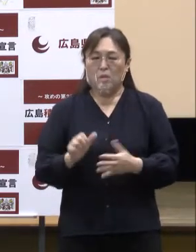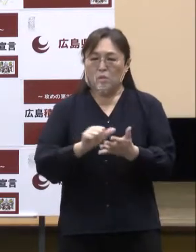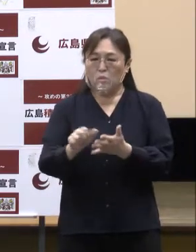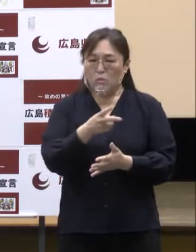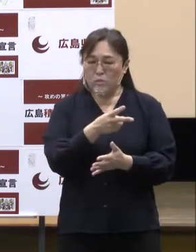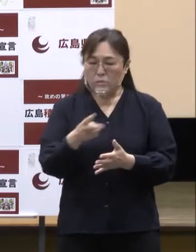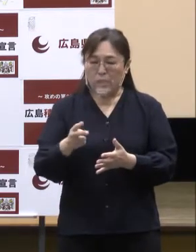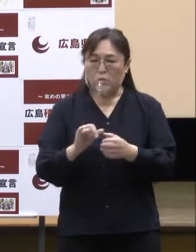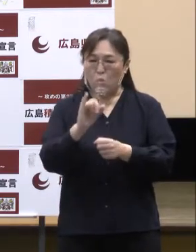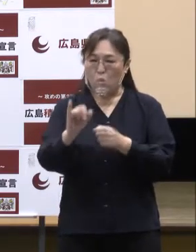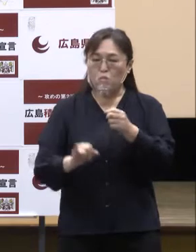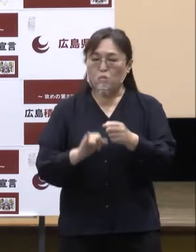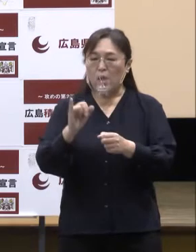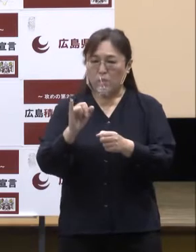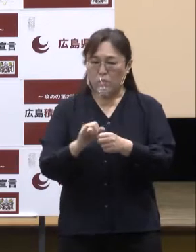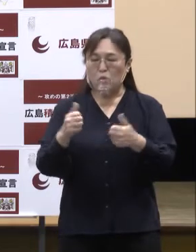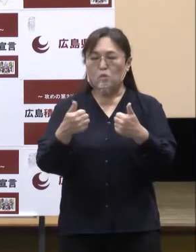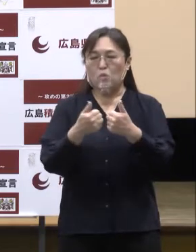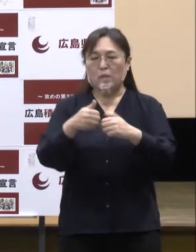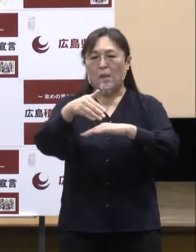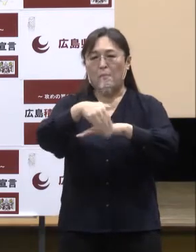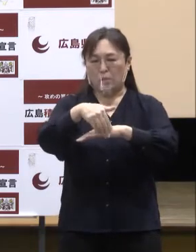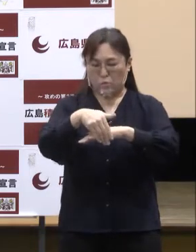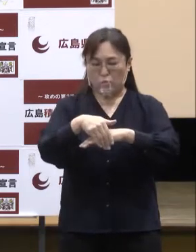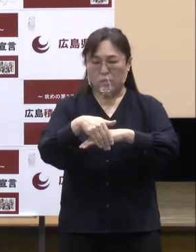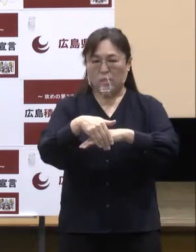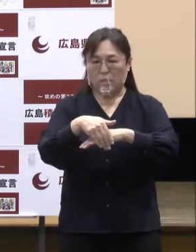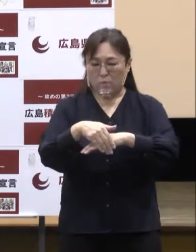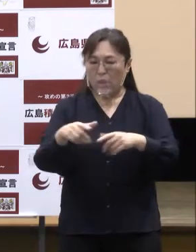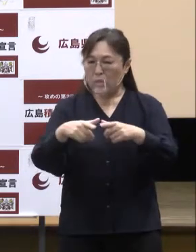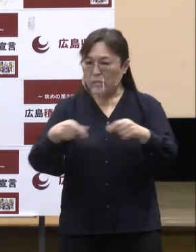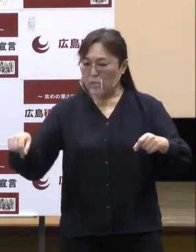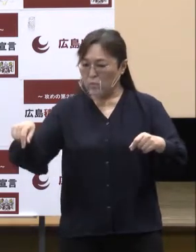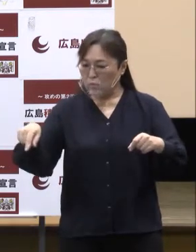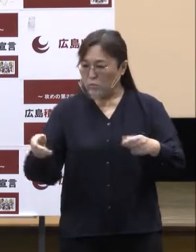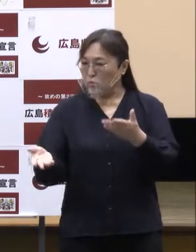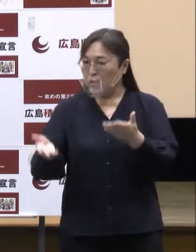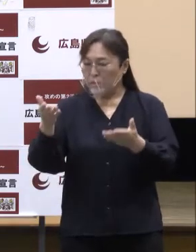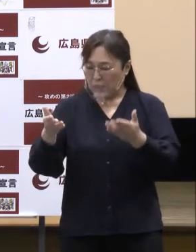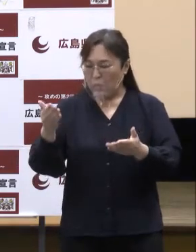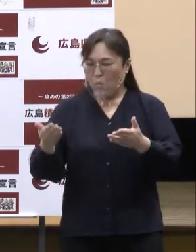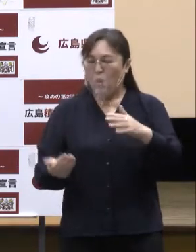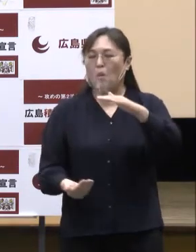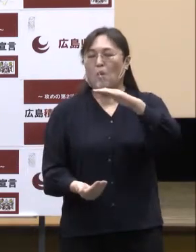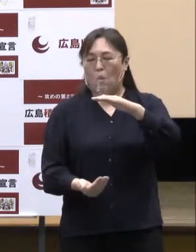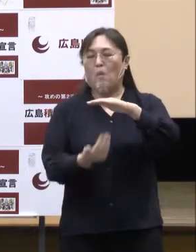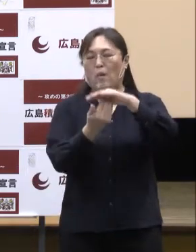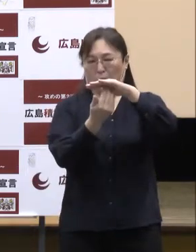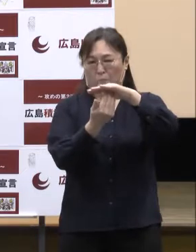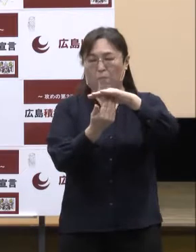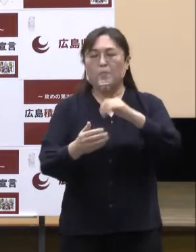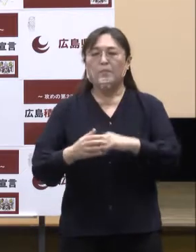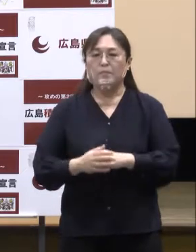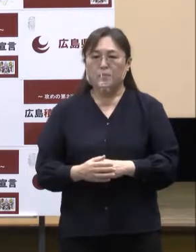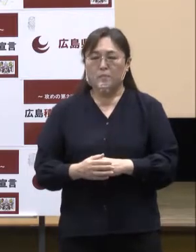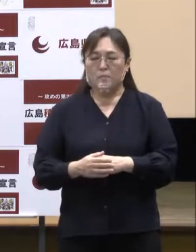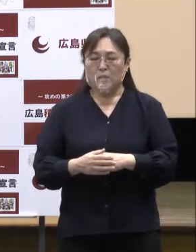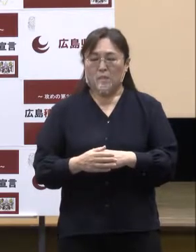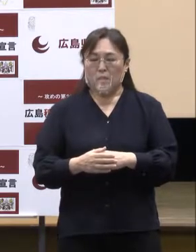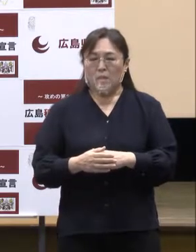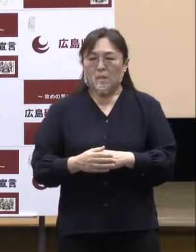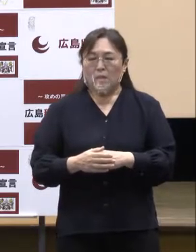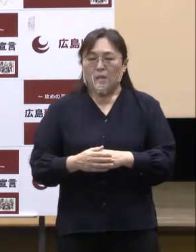窓口としては全国最大規模だというふうに認識をしております。また AI 相談の約8割はですね、相談窓